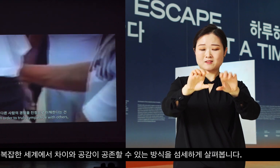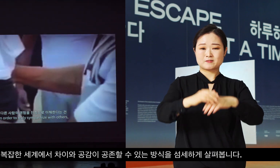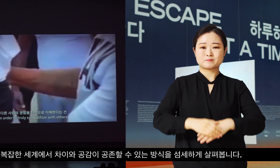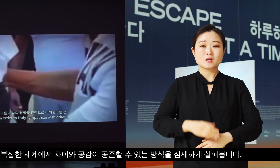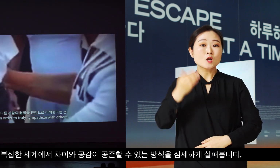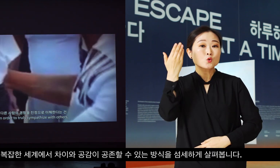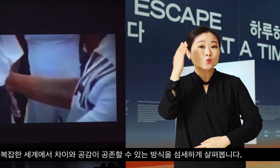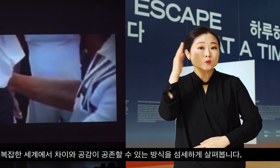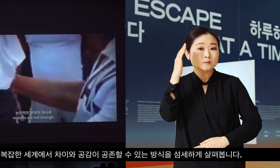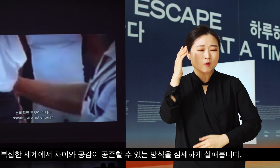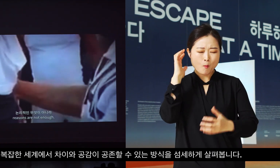오늘날의 복잡한 세계에서